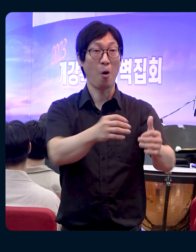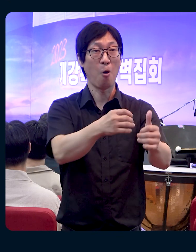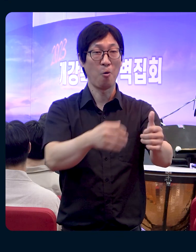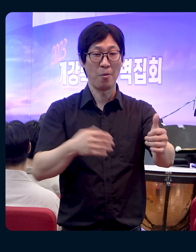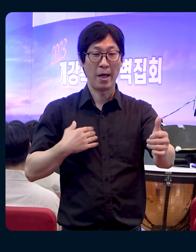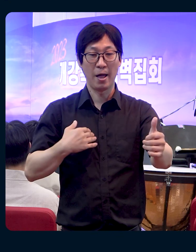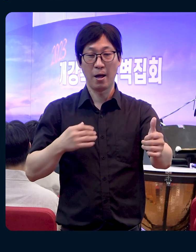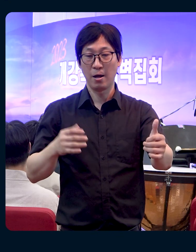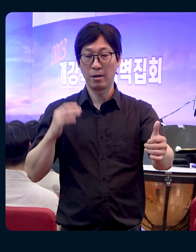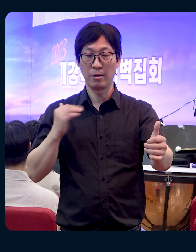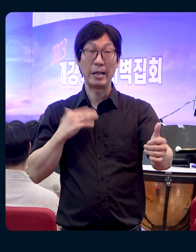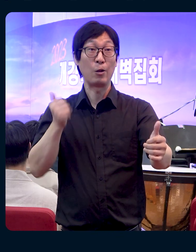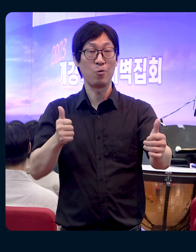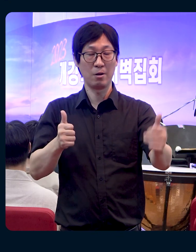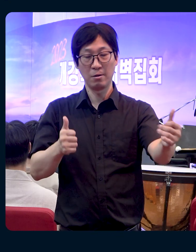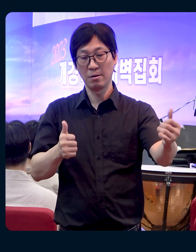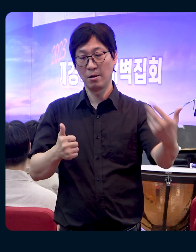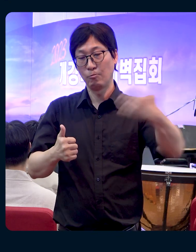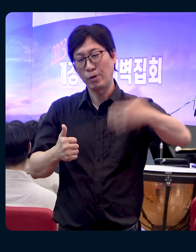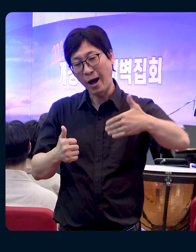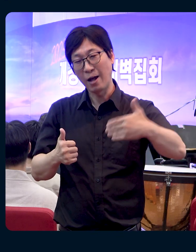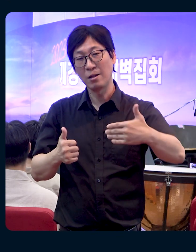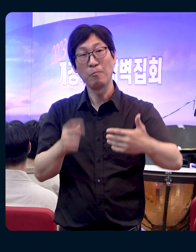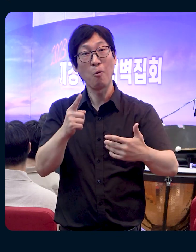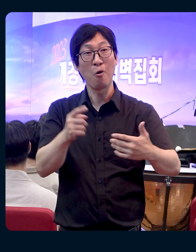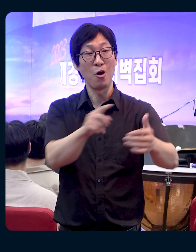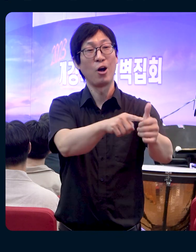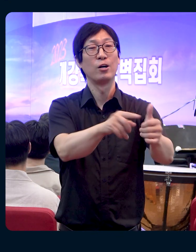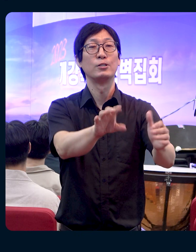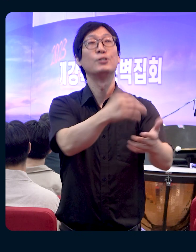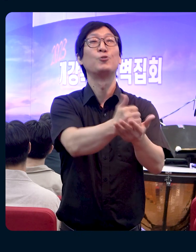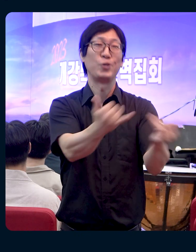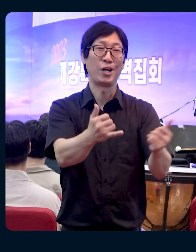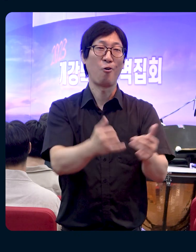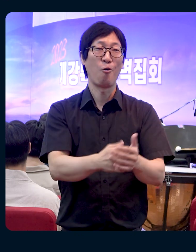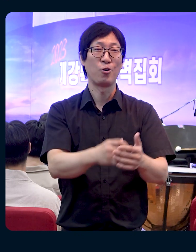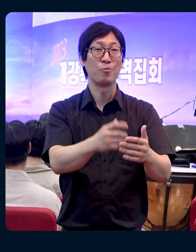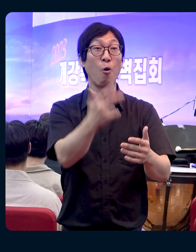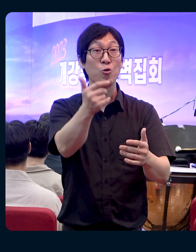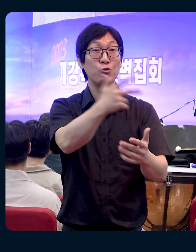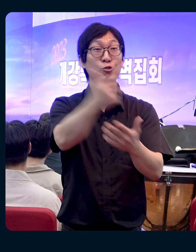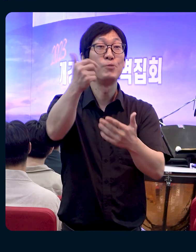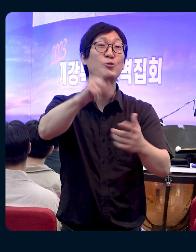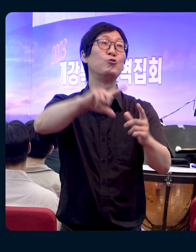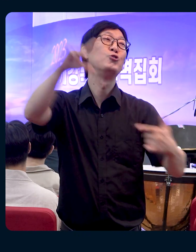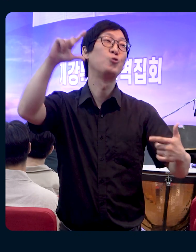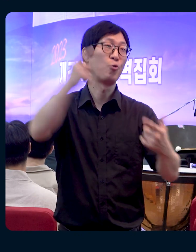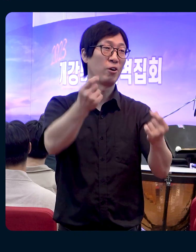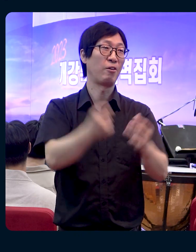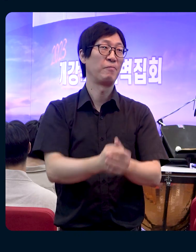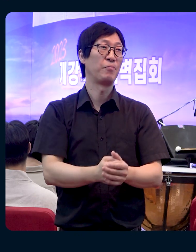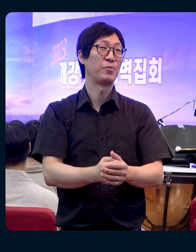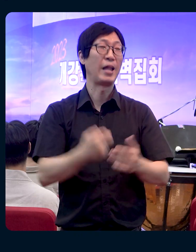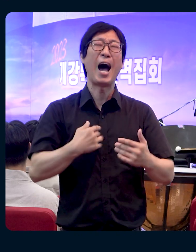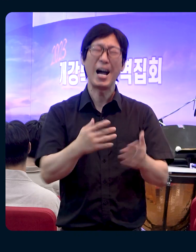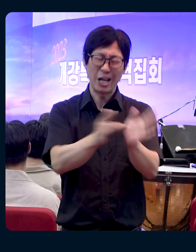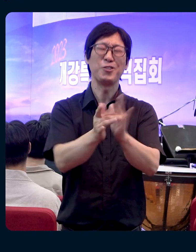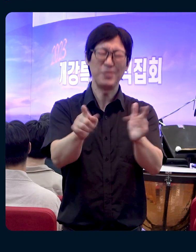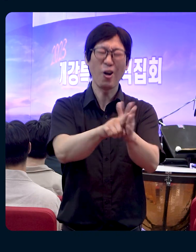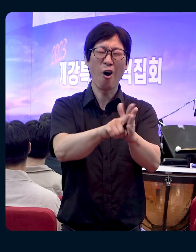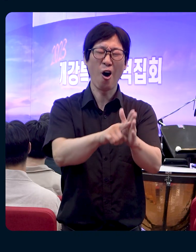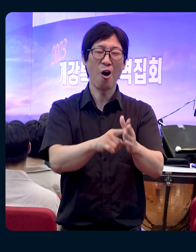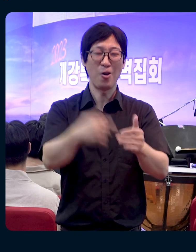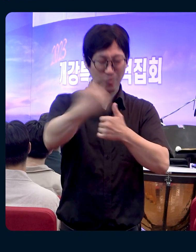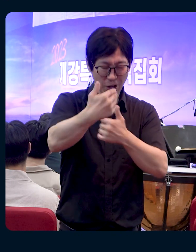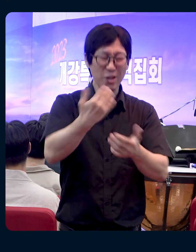뻔히 딴 거 부탁하러 온 줄 아는데 그 주님 앞세우고 이용하고 내세우고 그러면 안